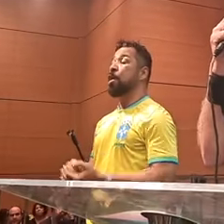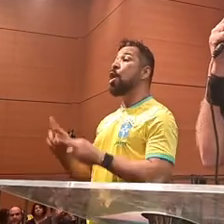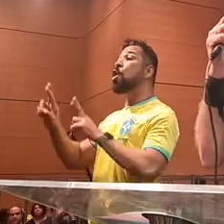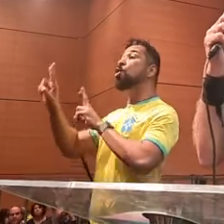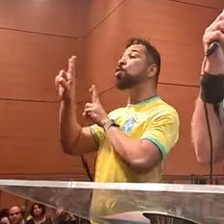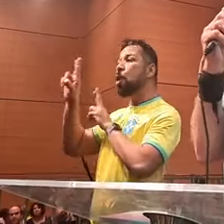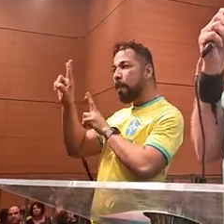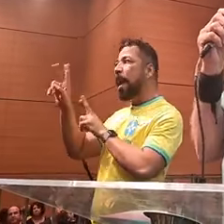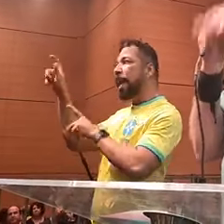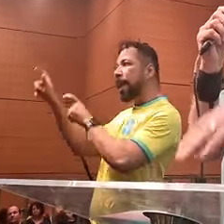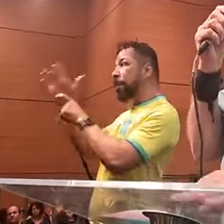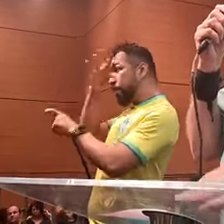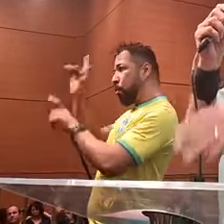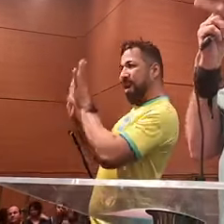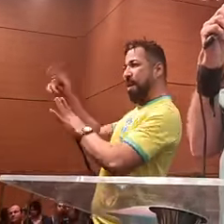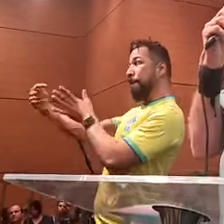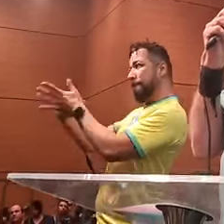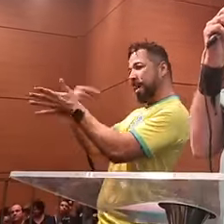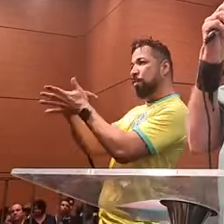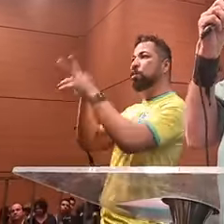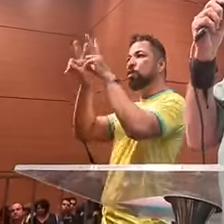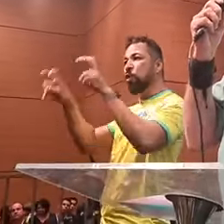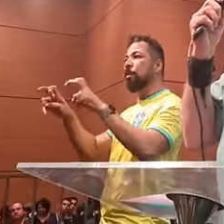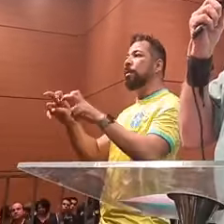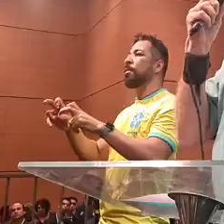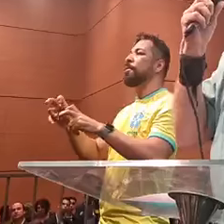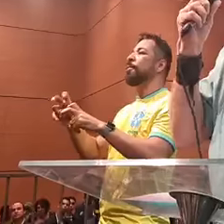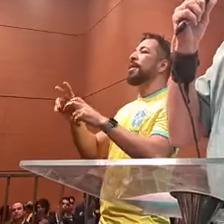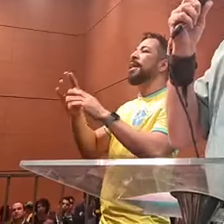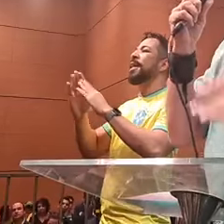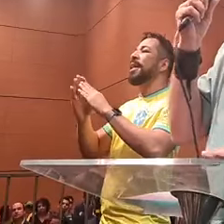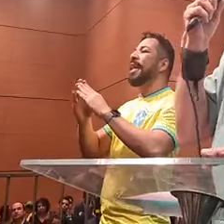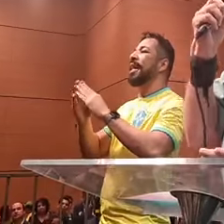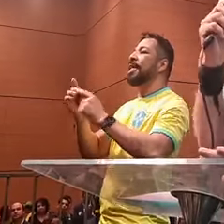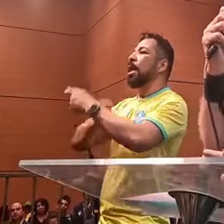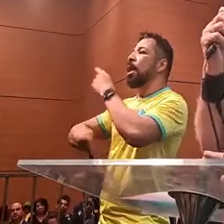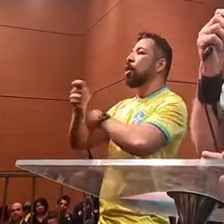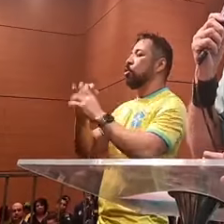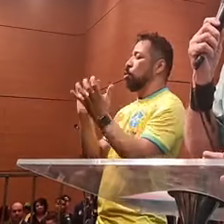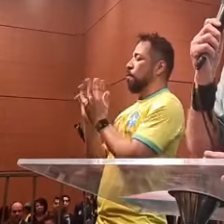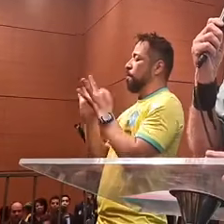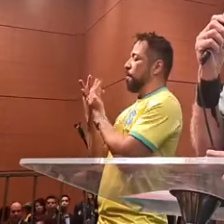Espero que pergunte para mim a questão dos imóveis do clã Bolsonaro.